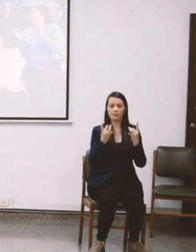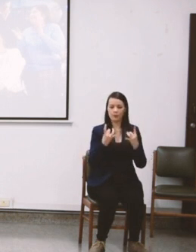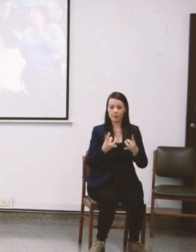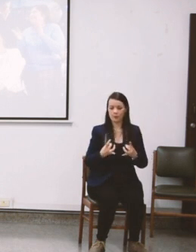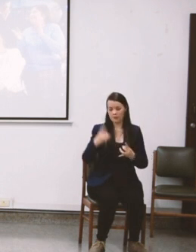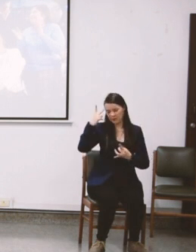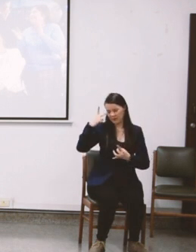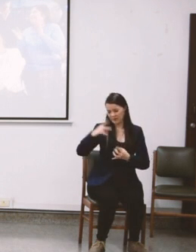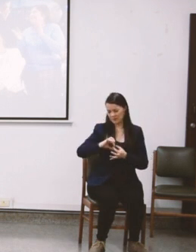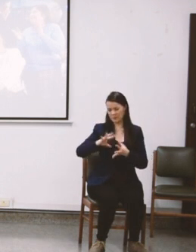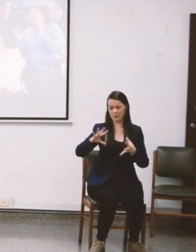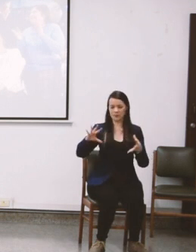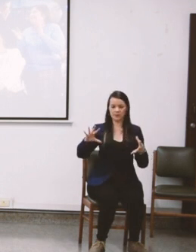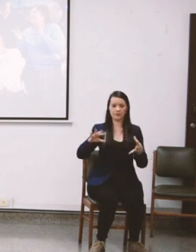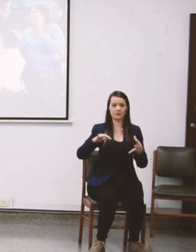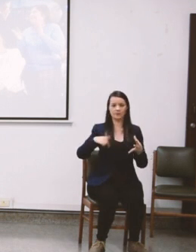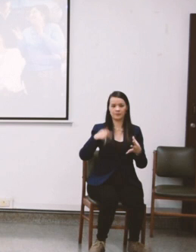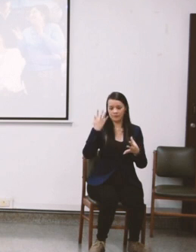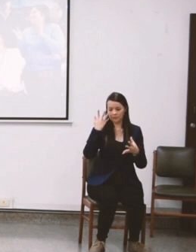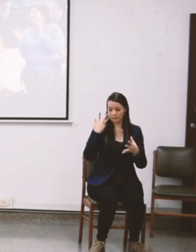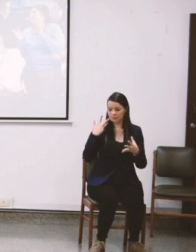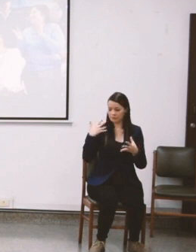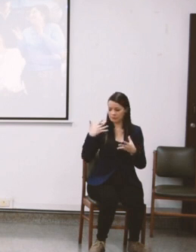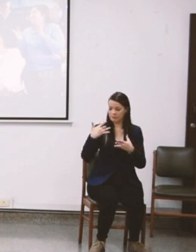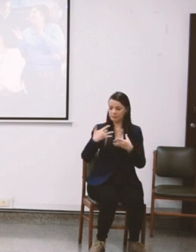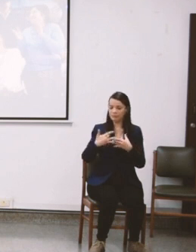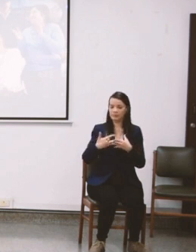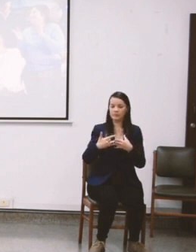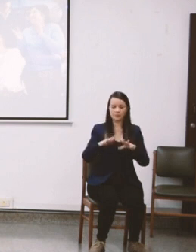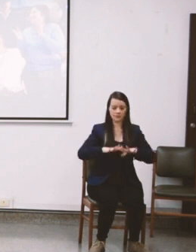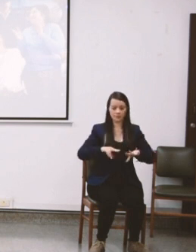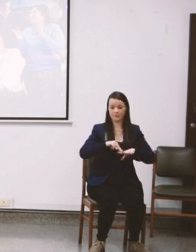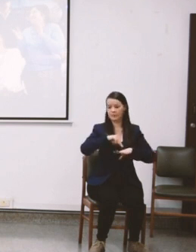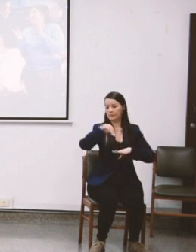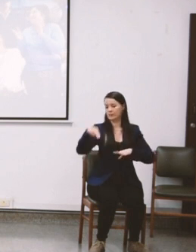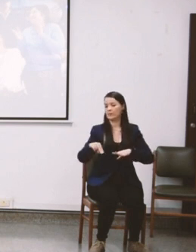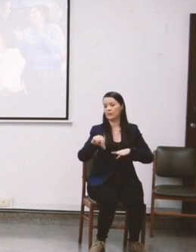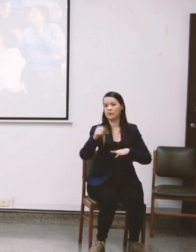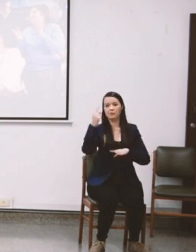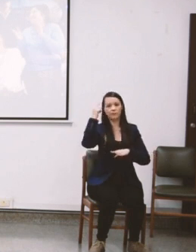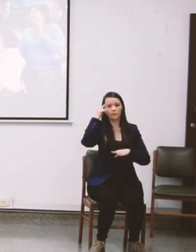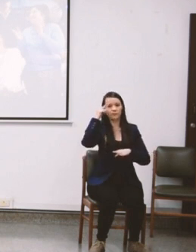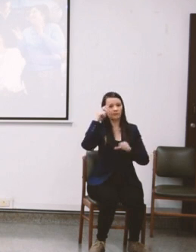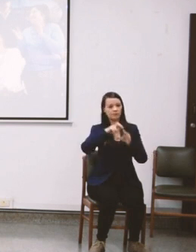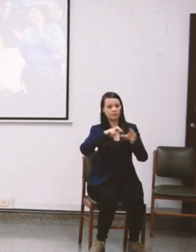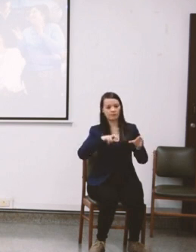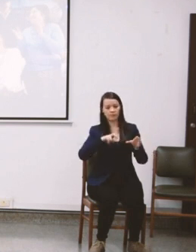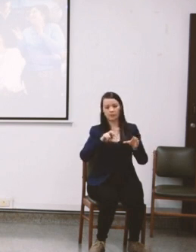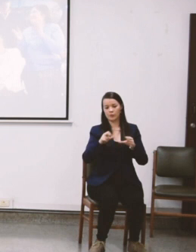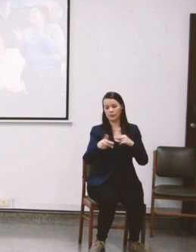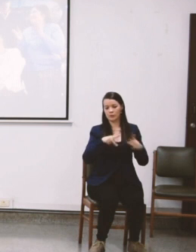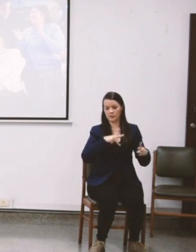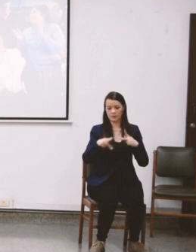historia. Estos días intentamos conversar desde otros lugares, otros pensamientos, otras posiciones